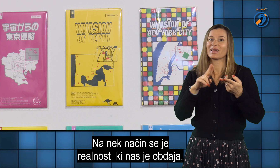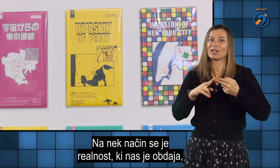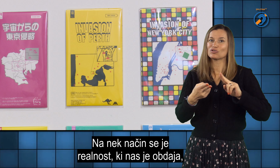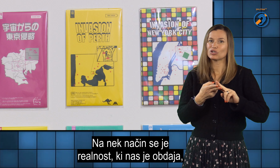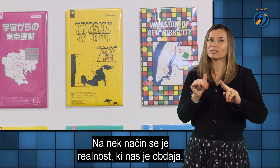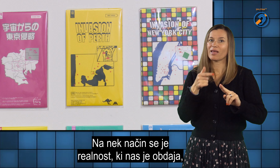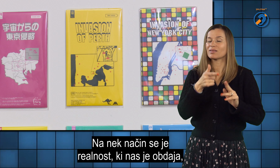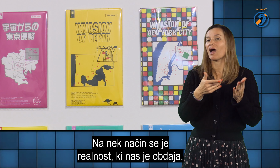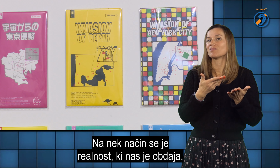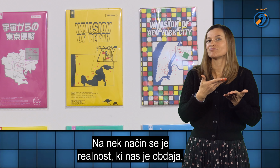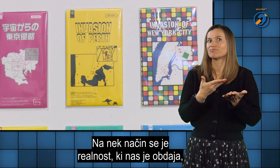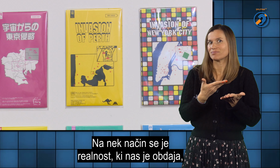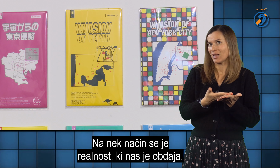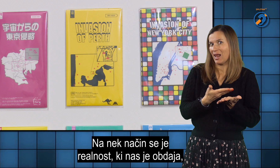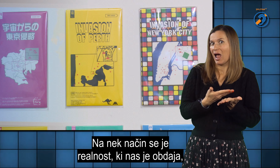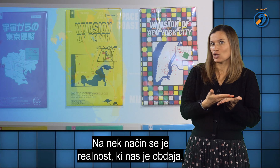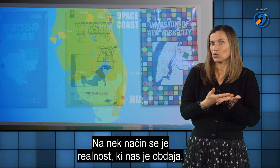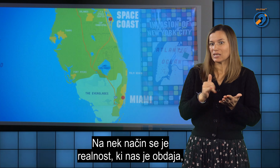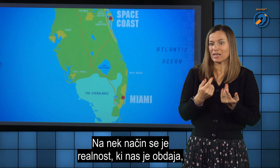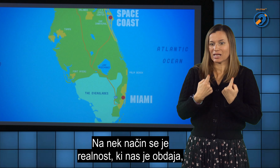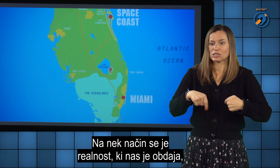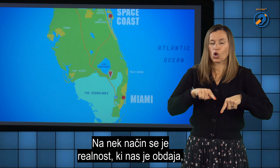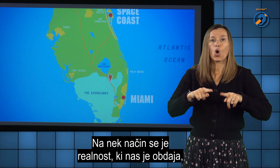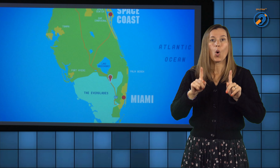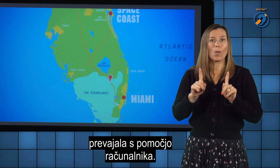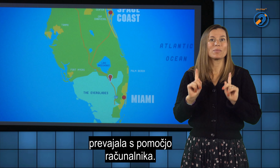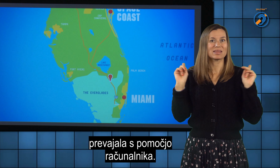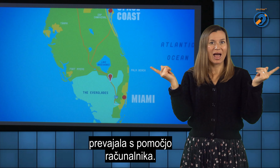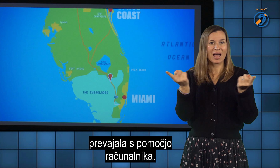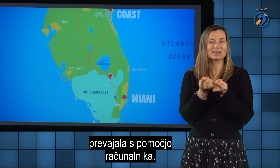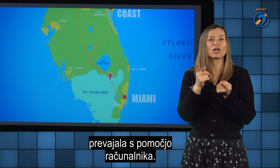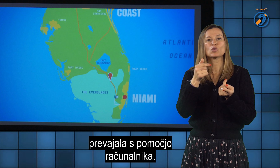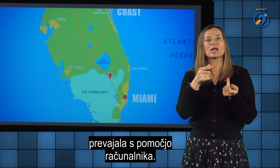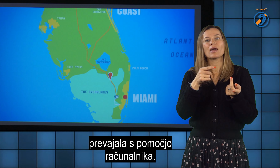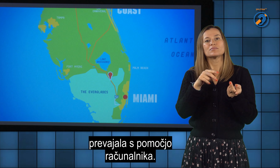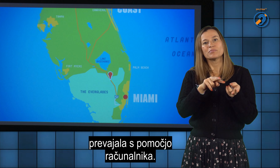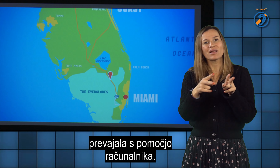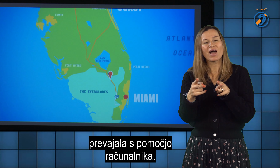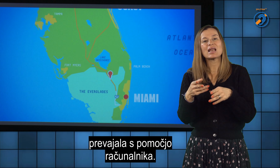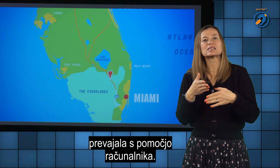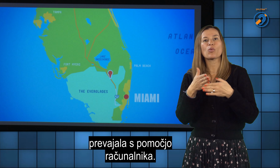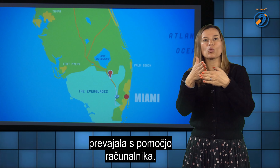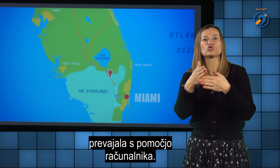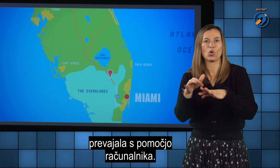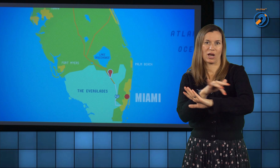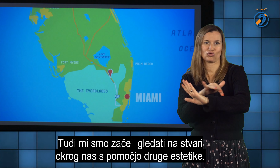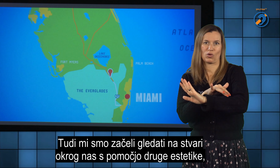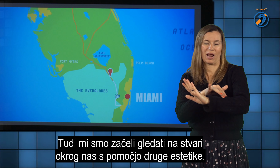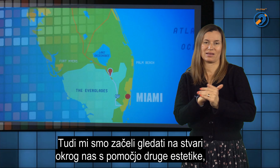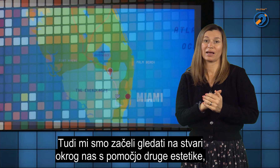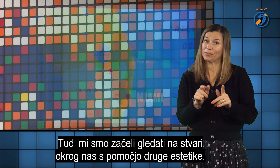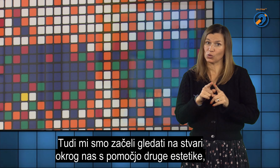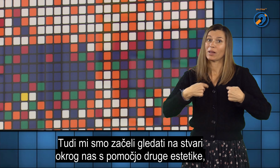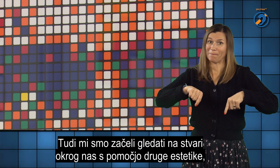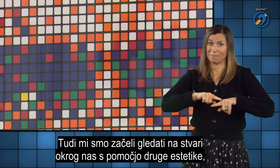se je ta realnost, ki nas obdaja, prevajala s pomočjo računalnika. Tudi mi